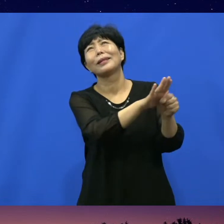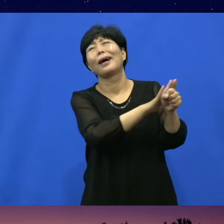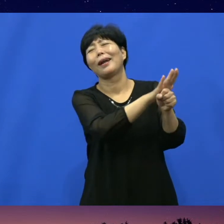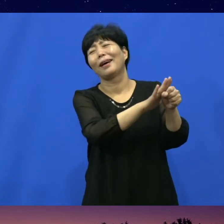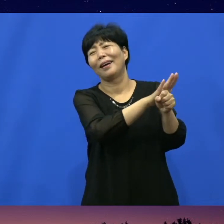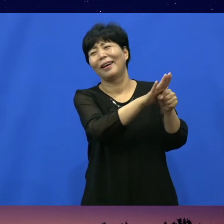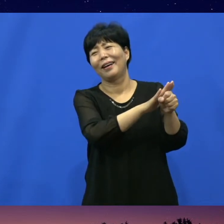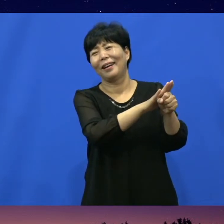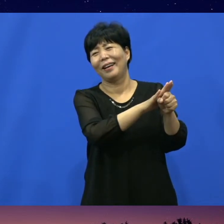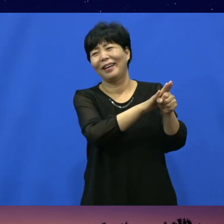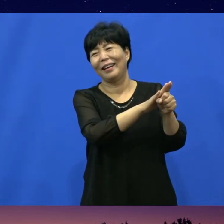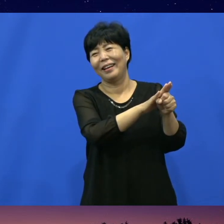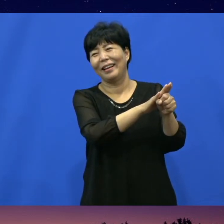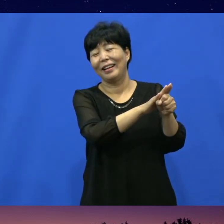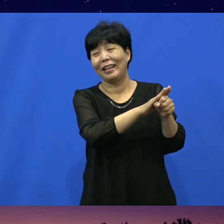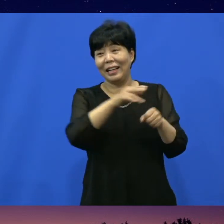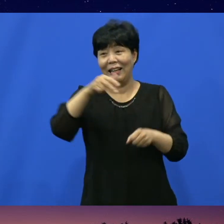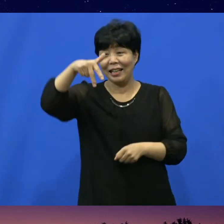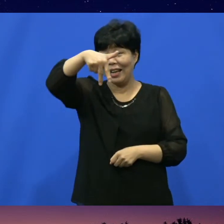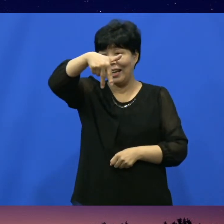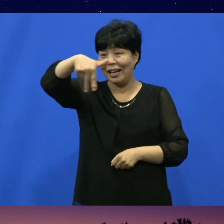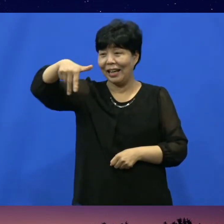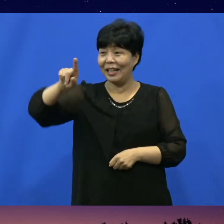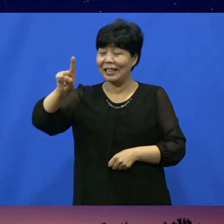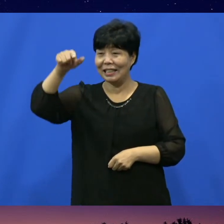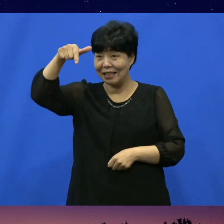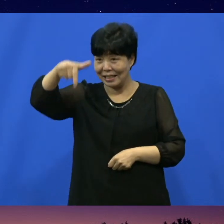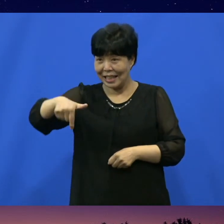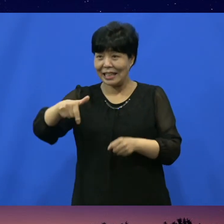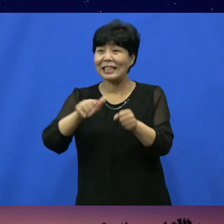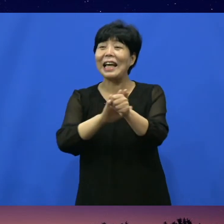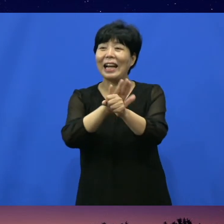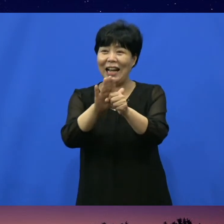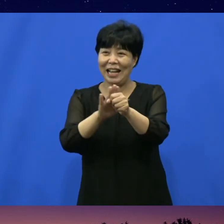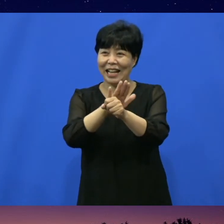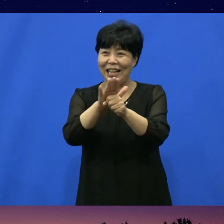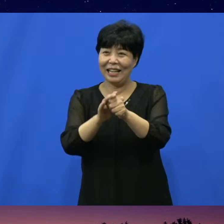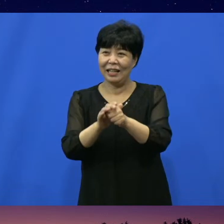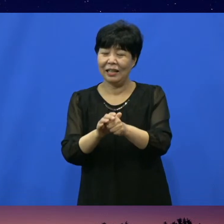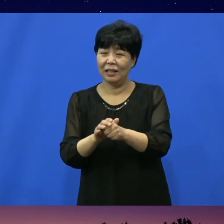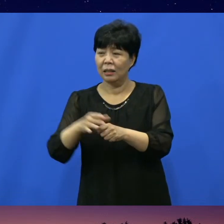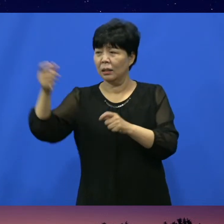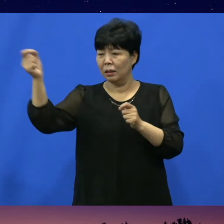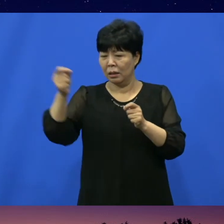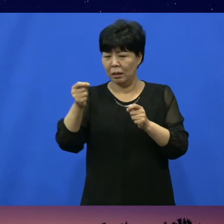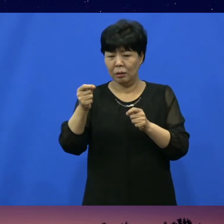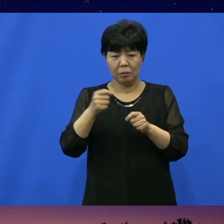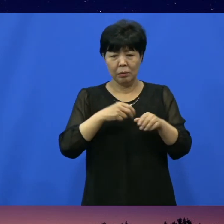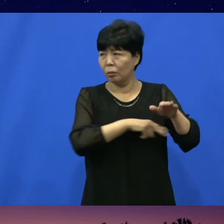인간을 짝사랑하는 거예요. 마음의 문을 안 여는 거예요. 다가가면 도망가는 거예요.